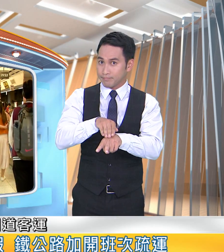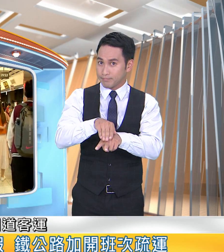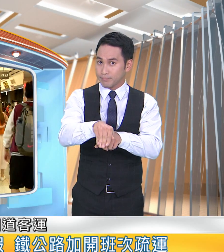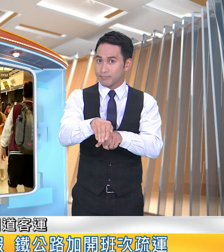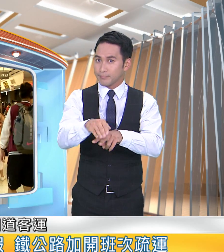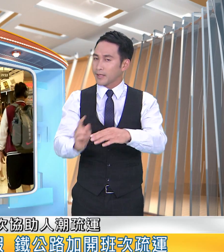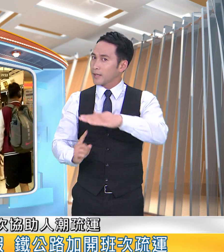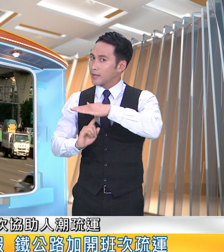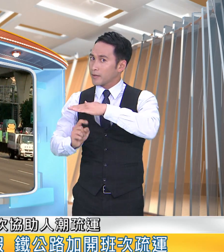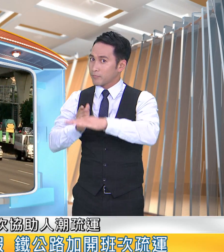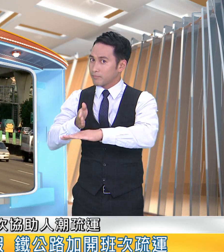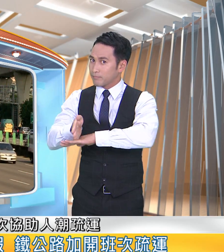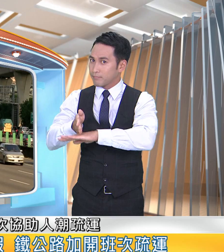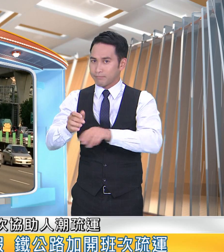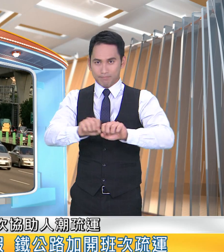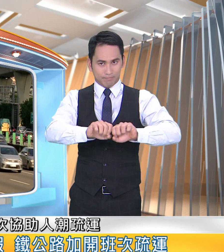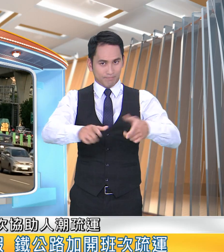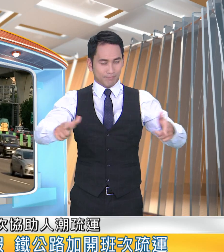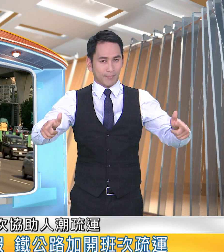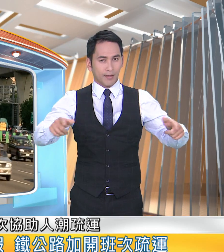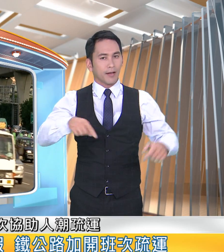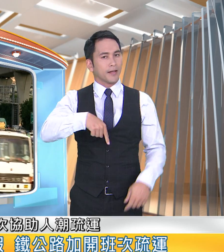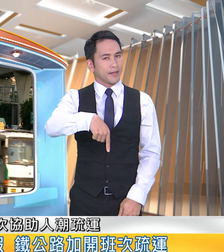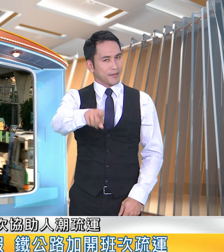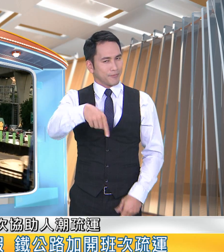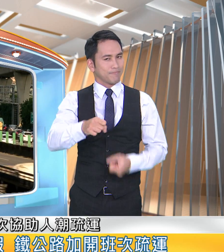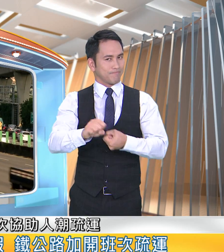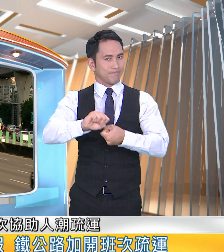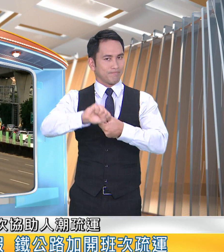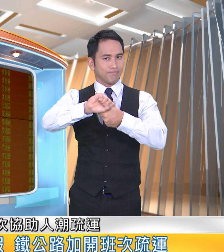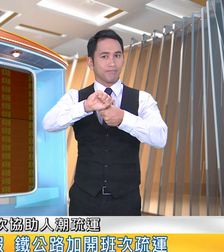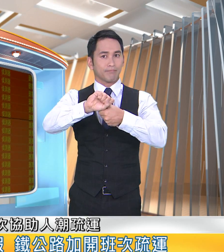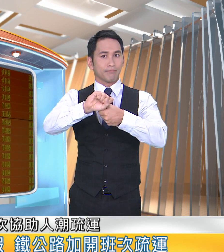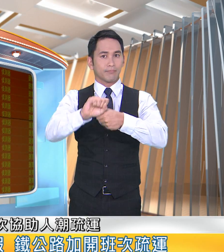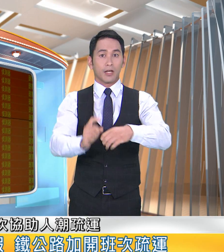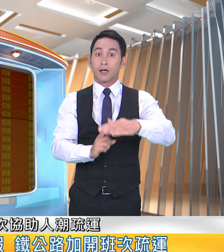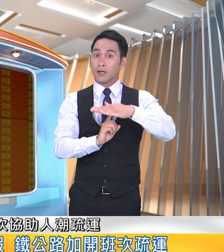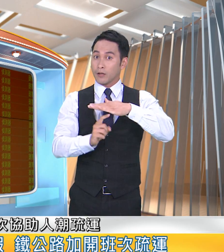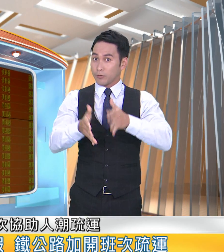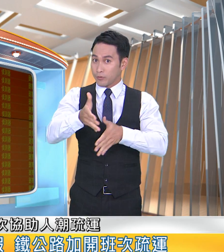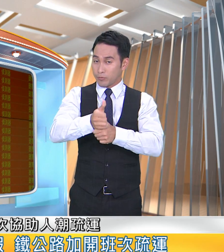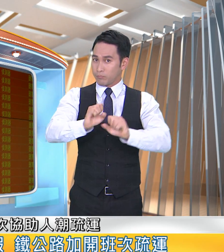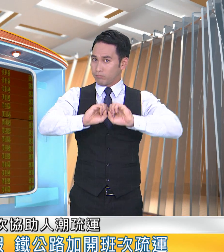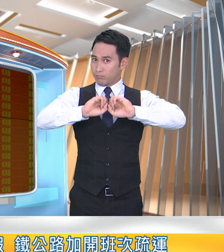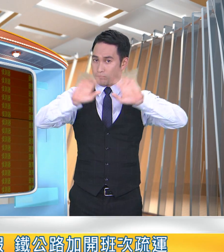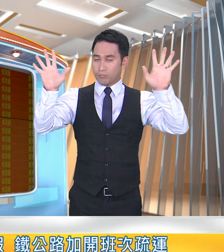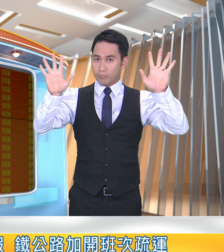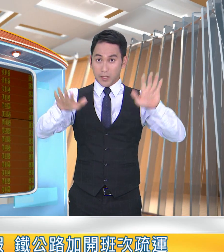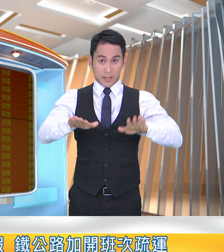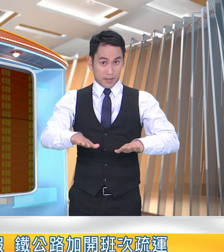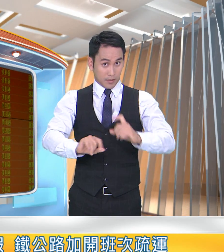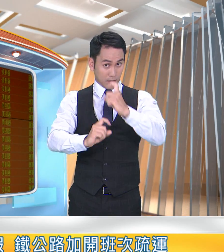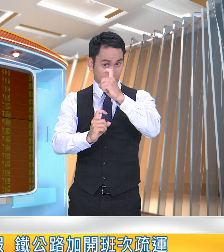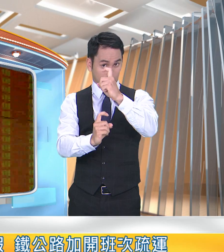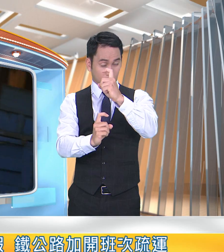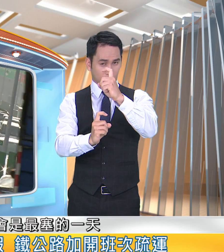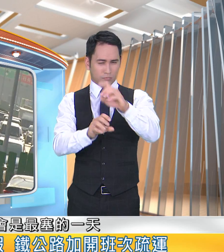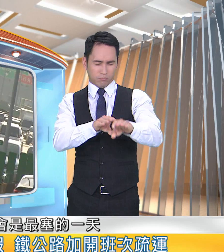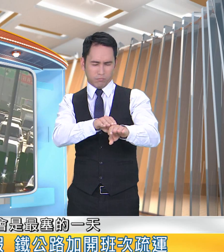都启动了加开班次，协助人潮的疏运。而高工局提醒，今天10月